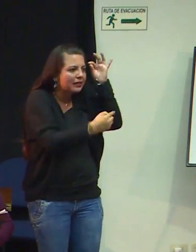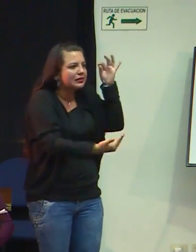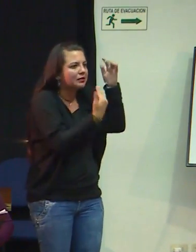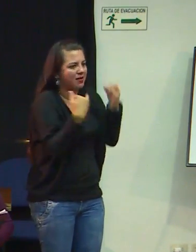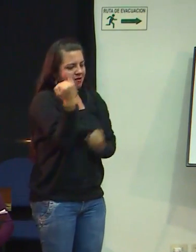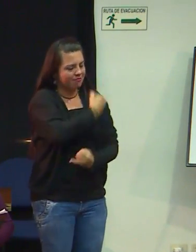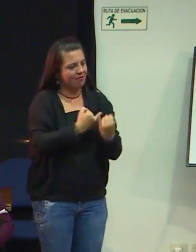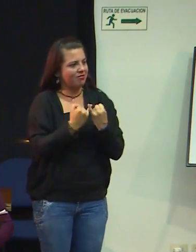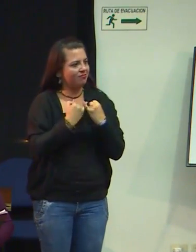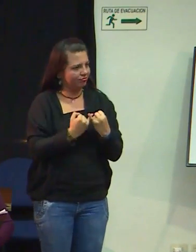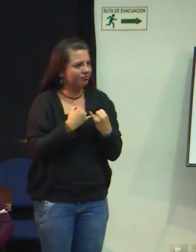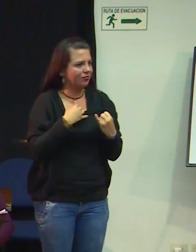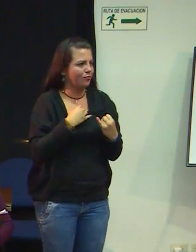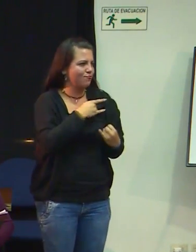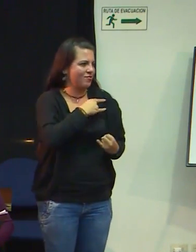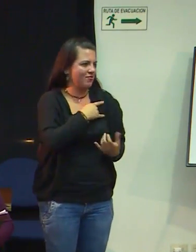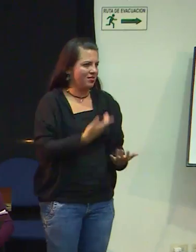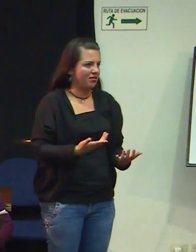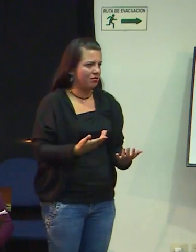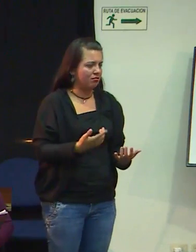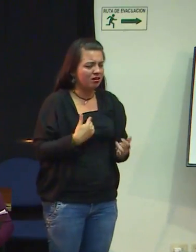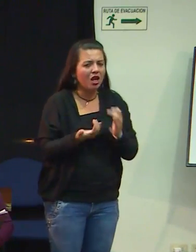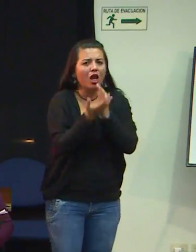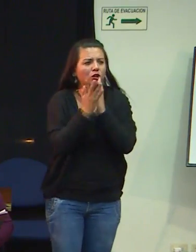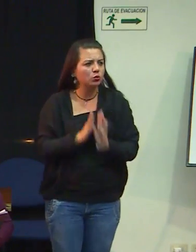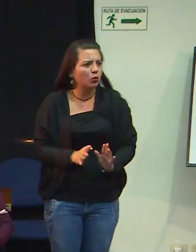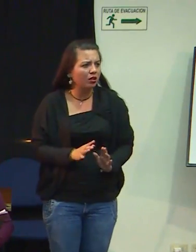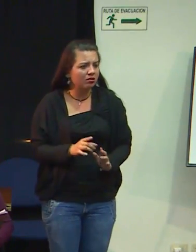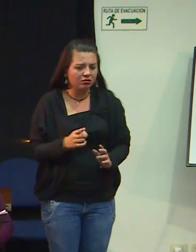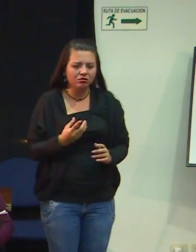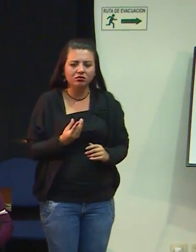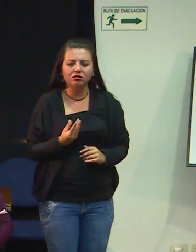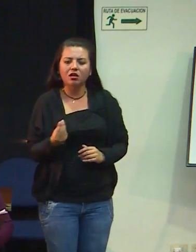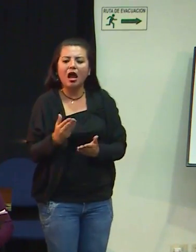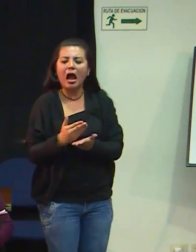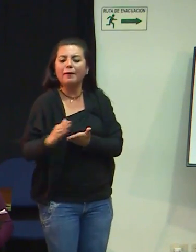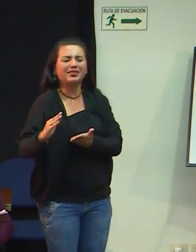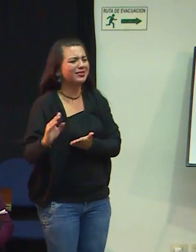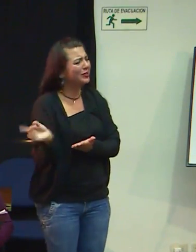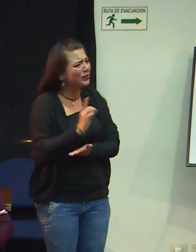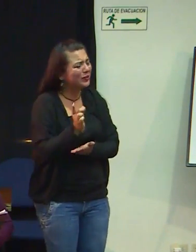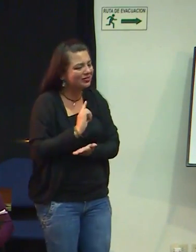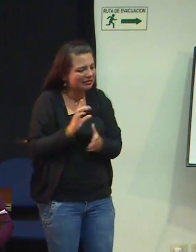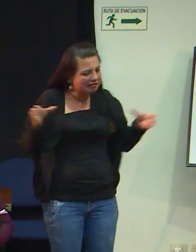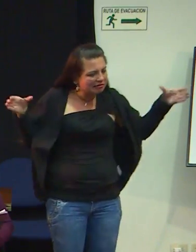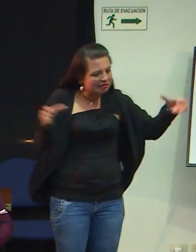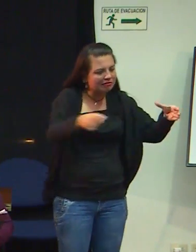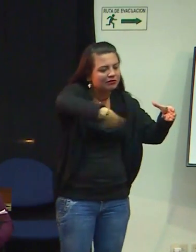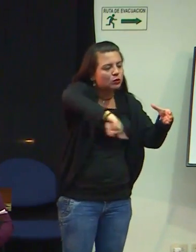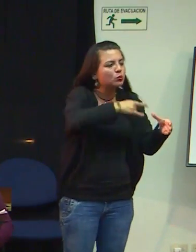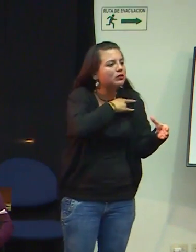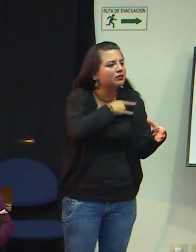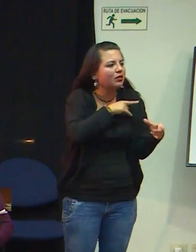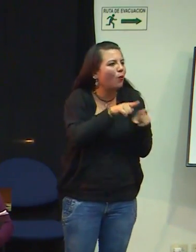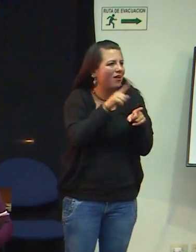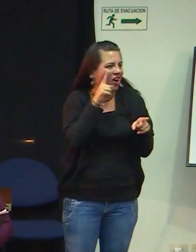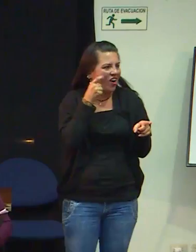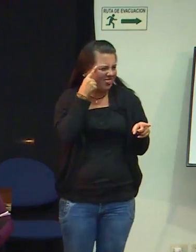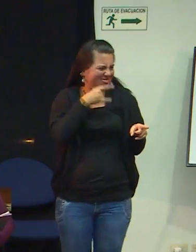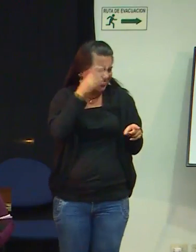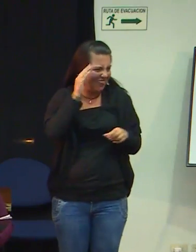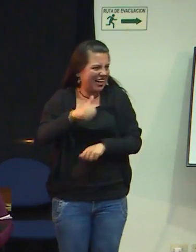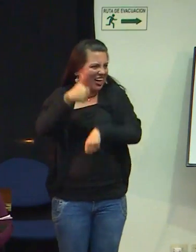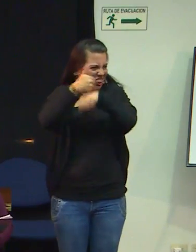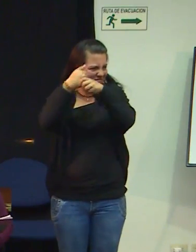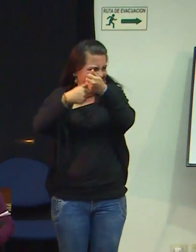una identidad como universidad, ni siquiera como estudiantes de un solo sector, sino como universidad, como un gobierno universitario, que ahora, pues,